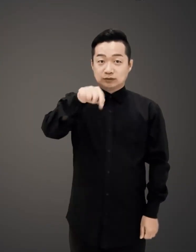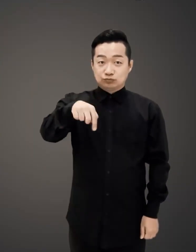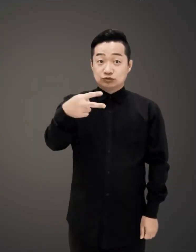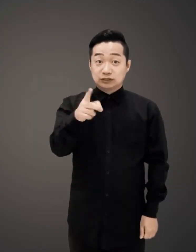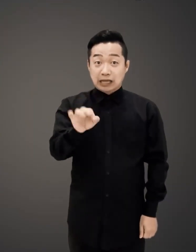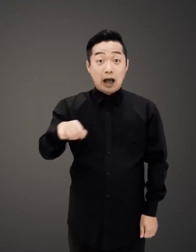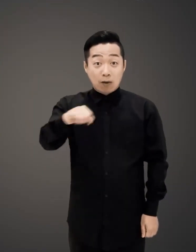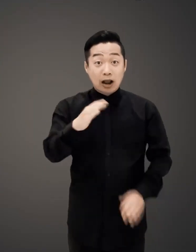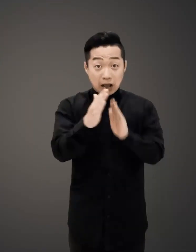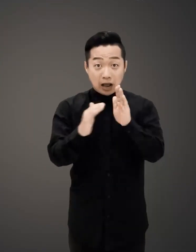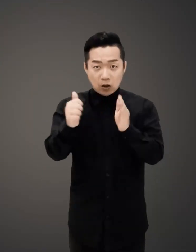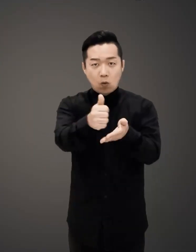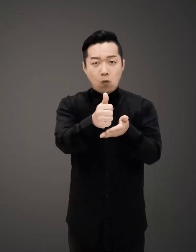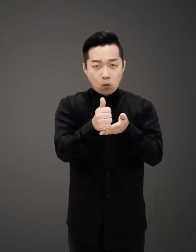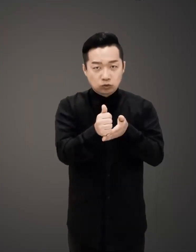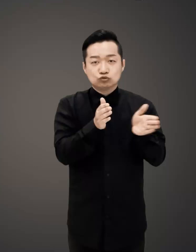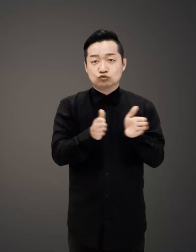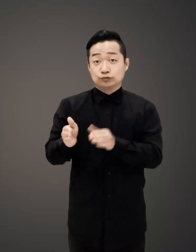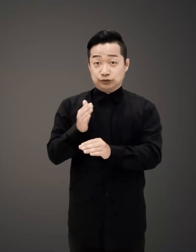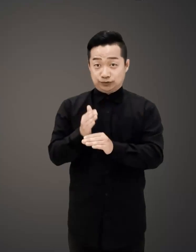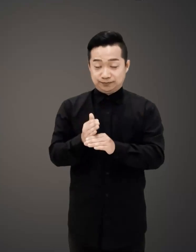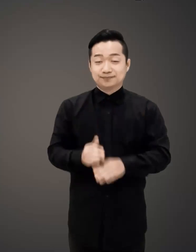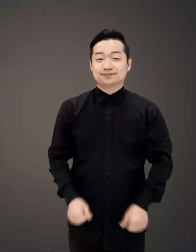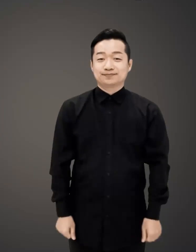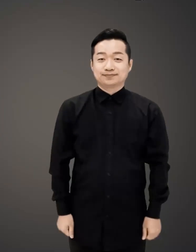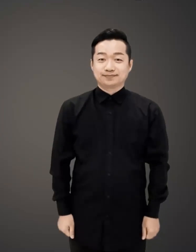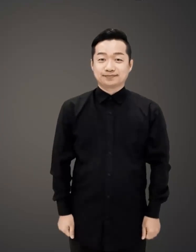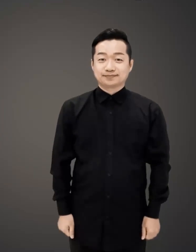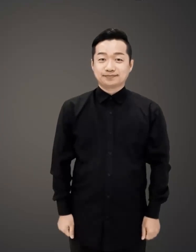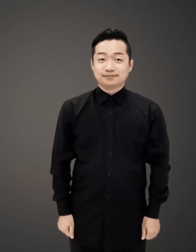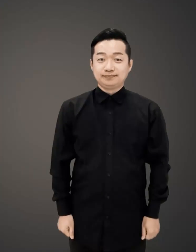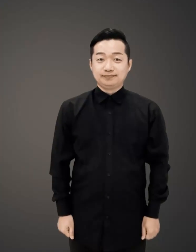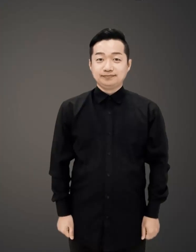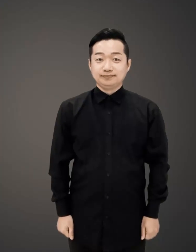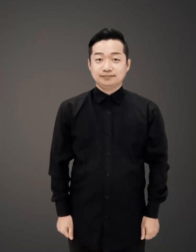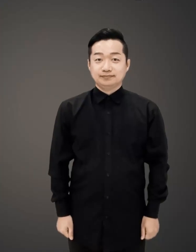무당벌레 가족들은 손님을 맞이할 준비를 했어요.